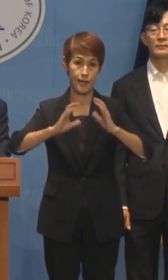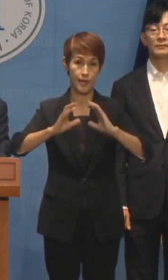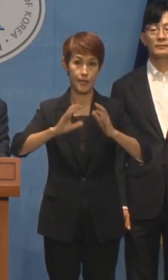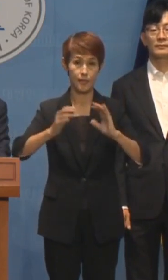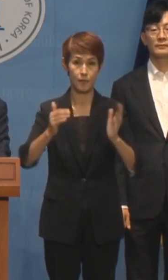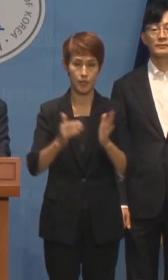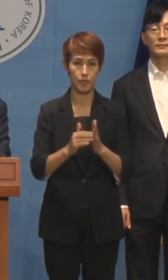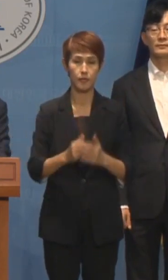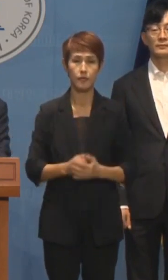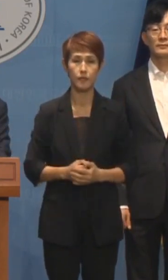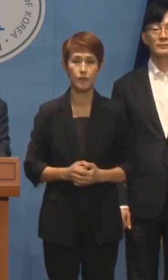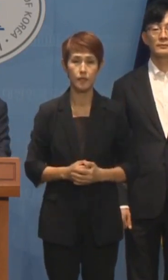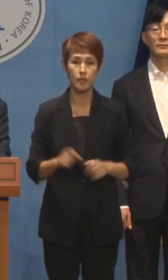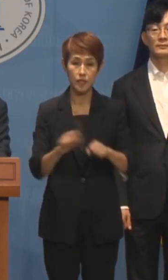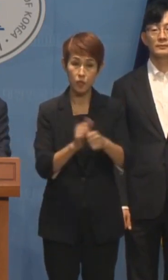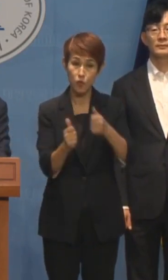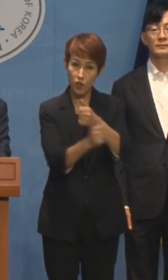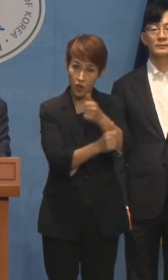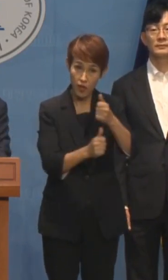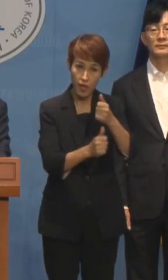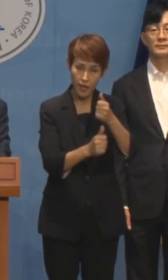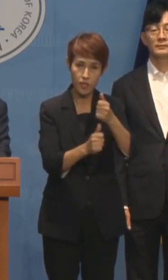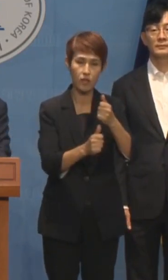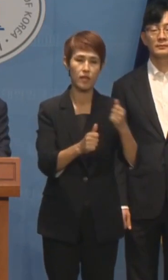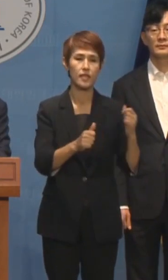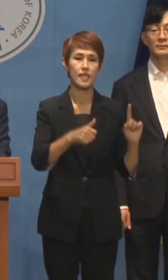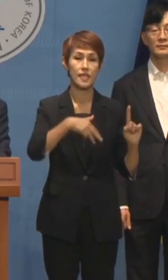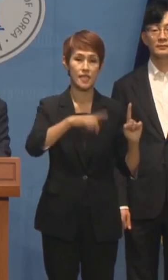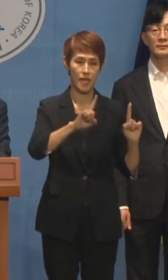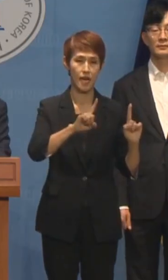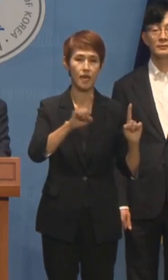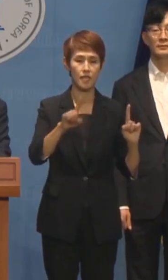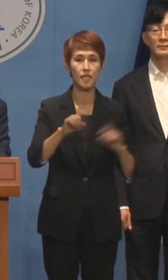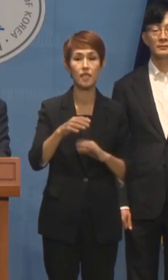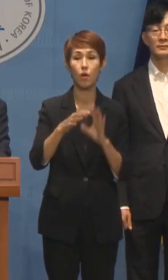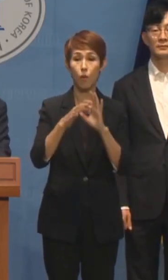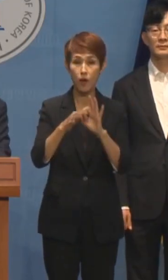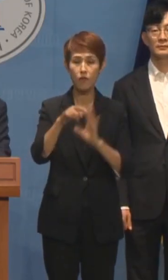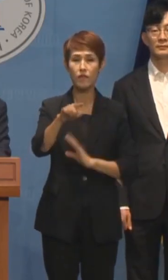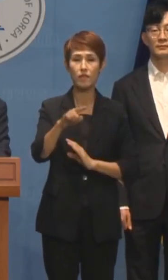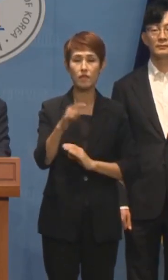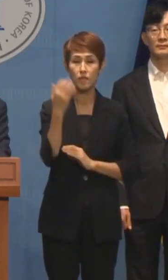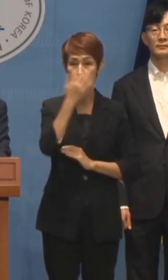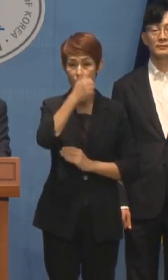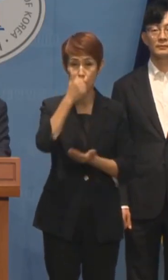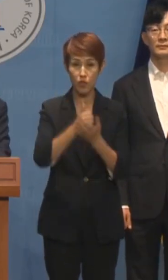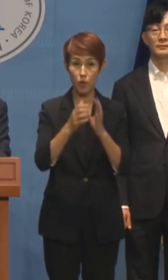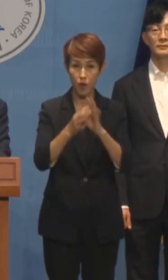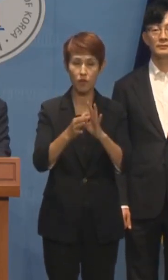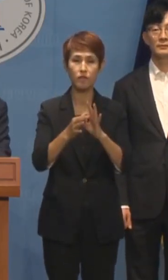특위 차원의 1차 딥페이크 근절 대책을 발표하고자 합니다.